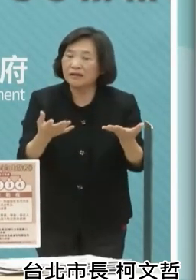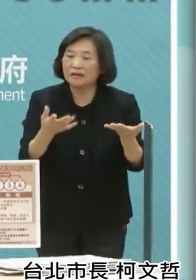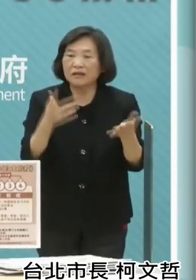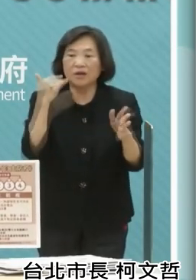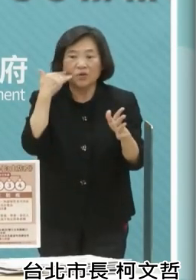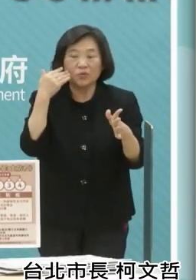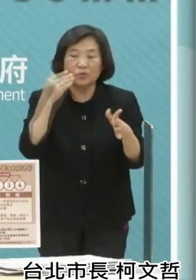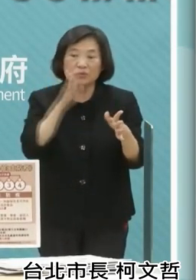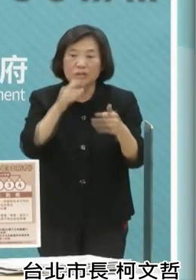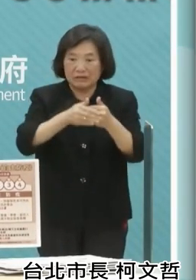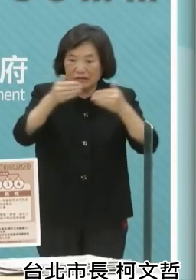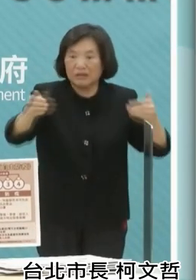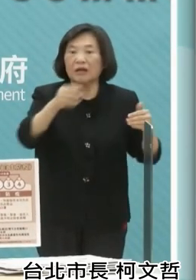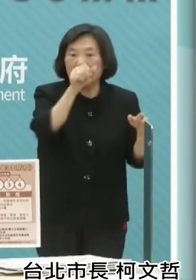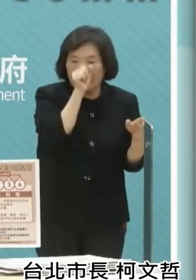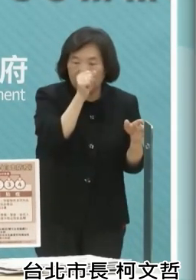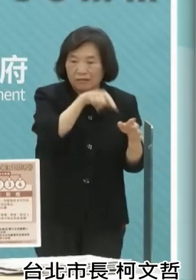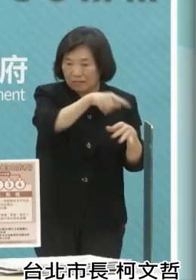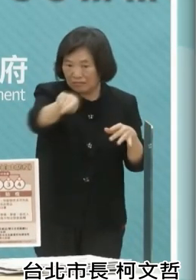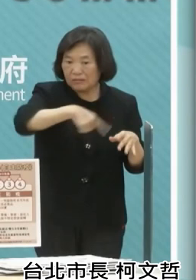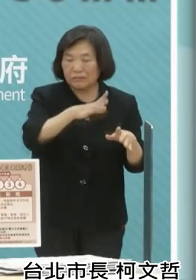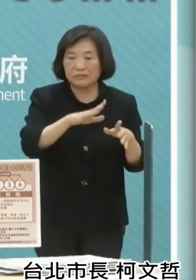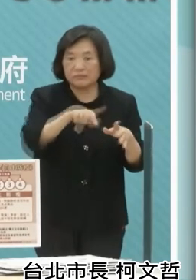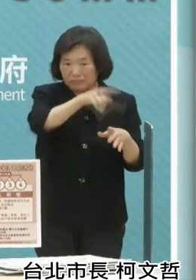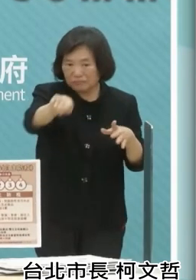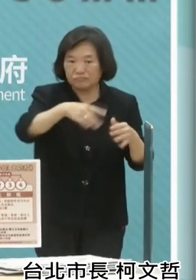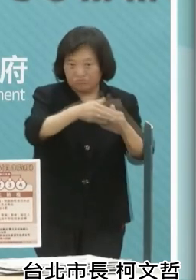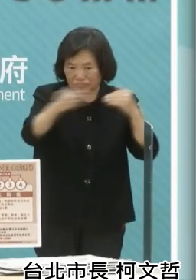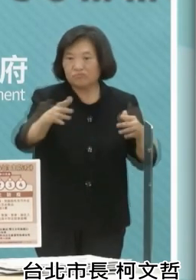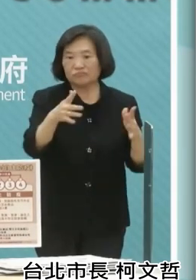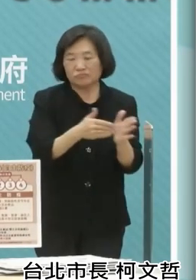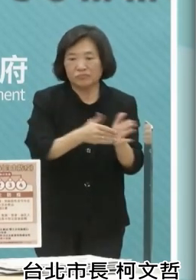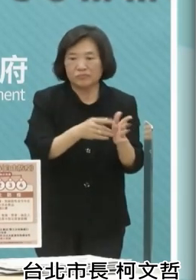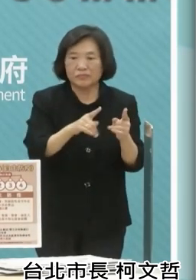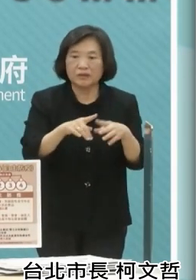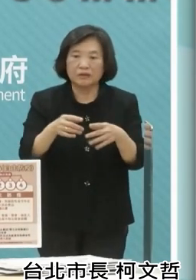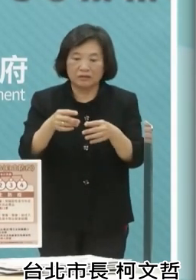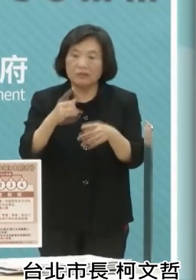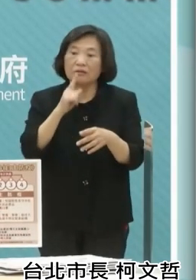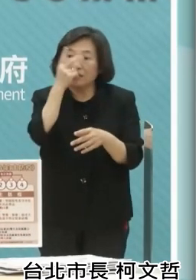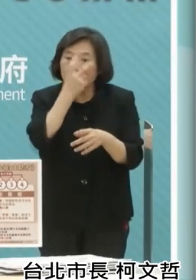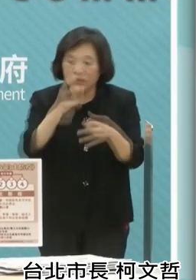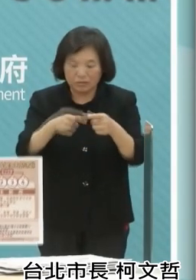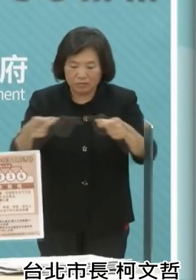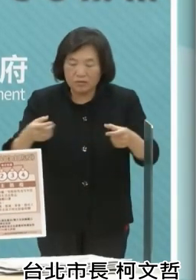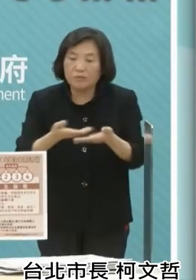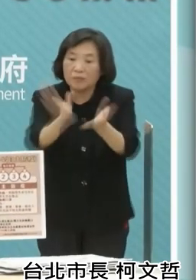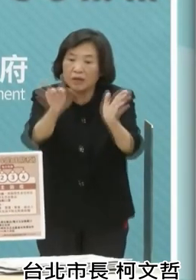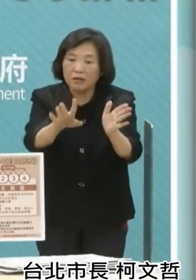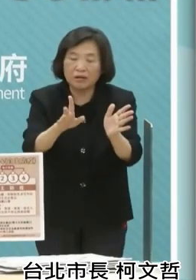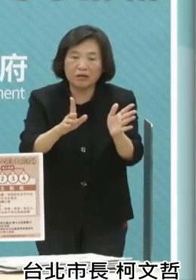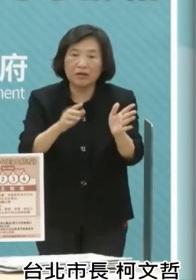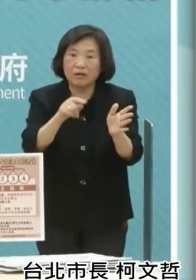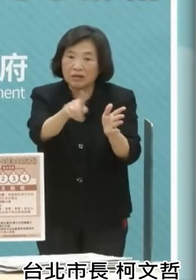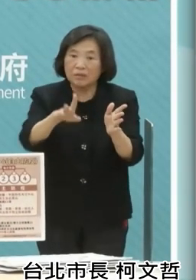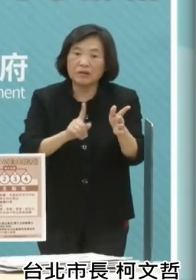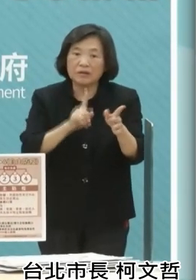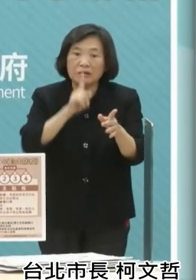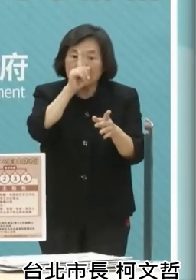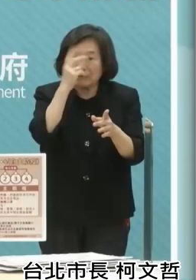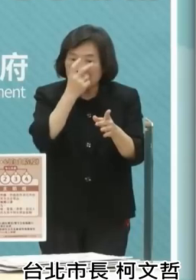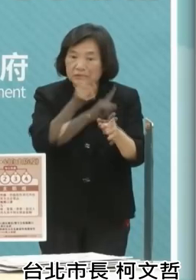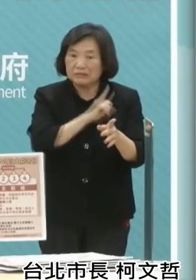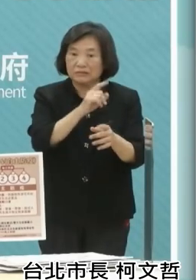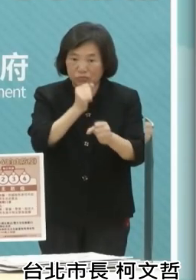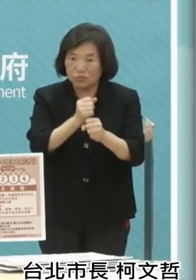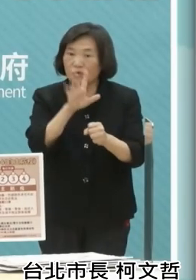确定说该隔离的都被框列出来，然后快筛剂送到他手中，然后确定他能够做，而且他做的